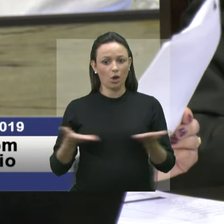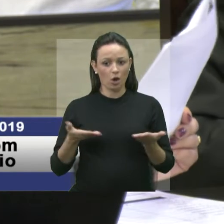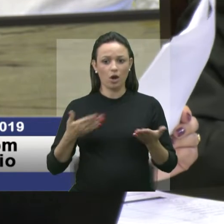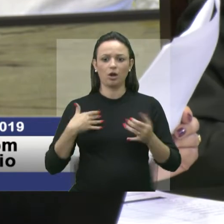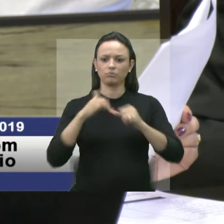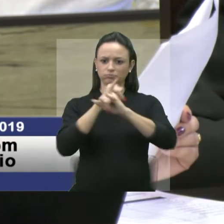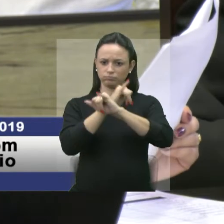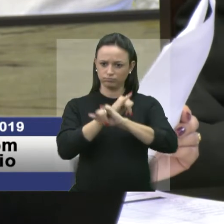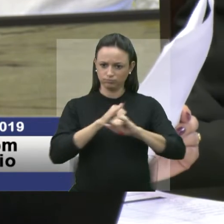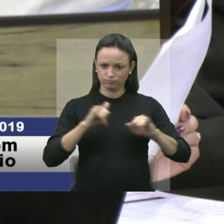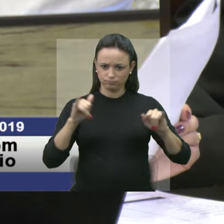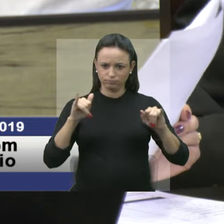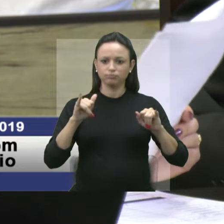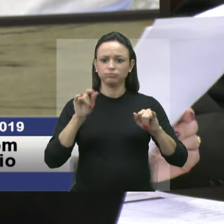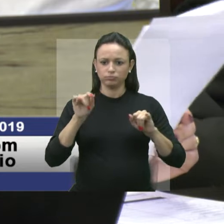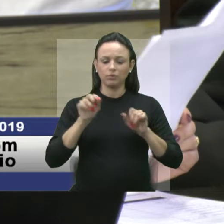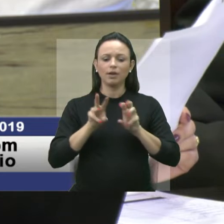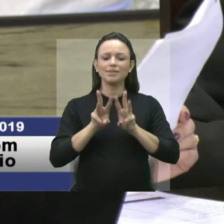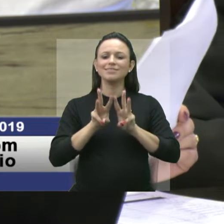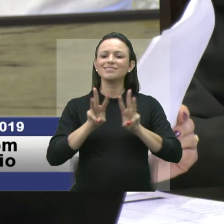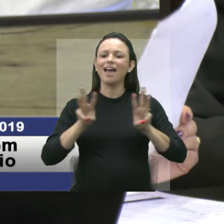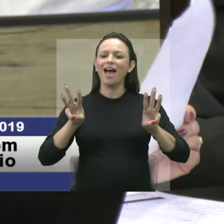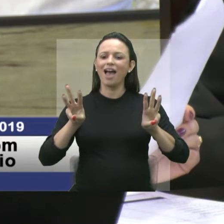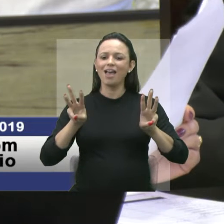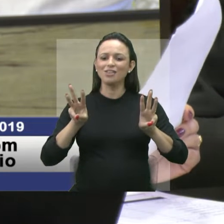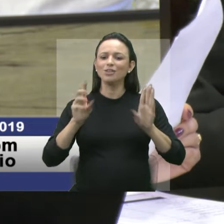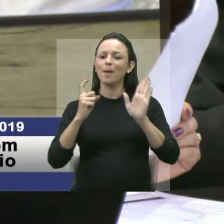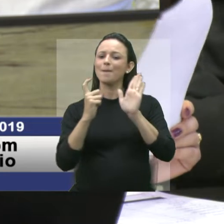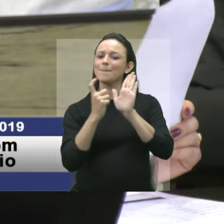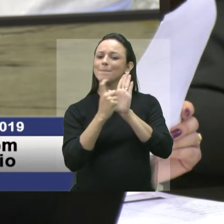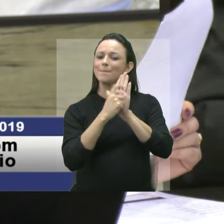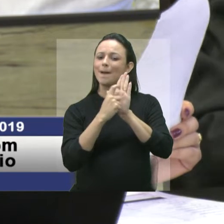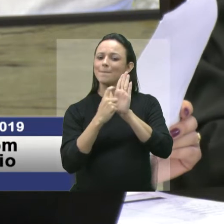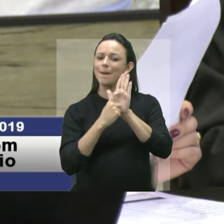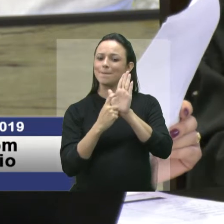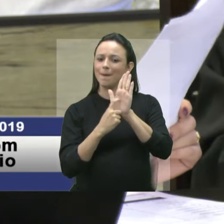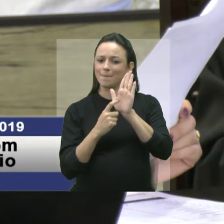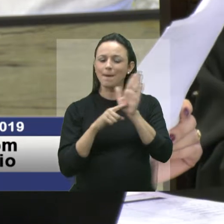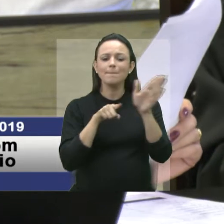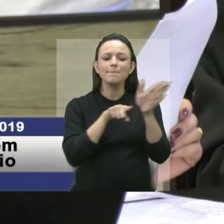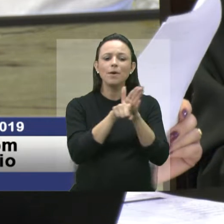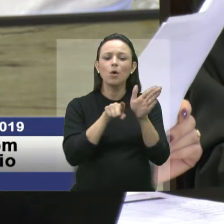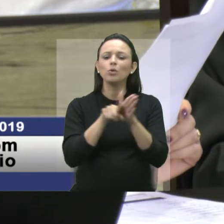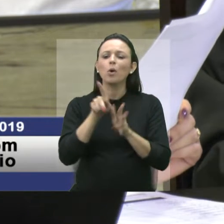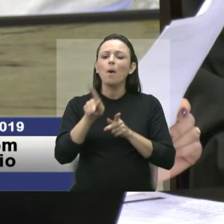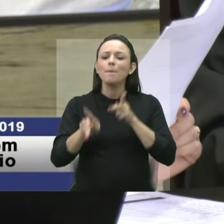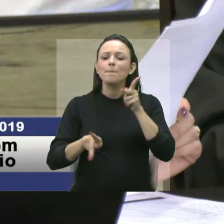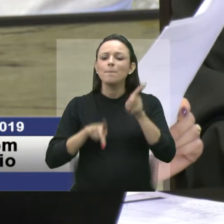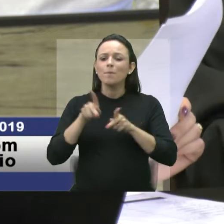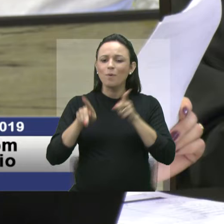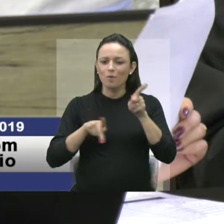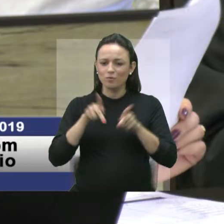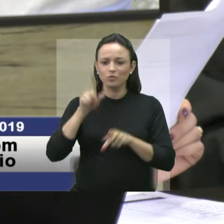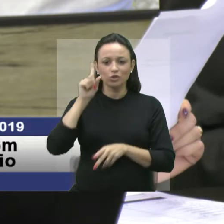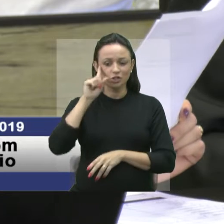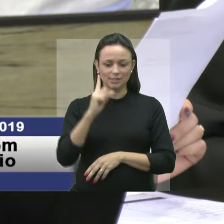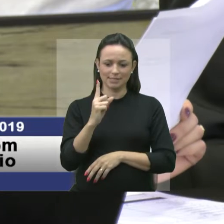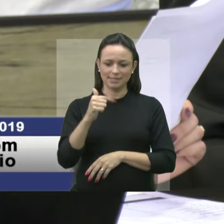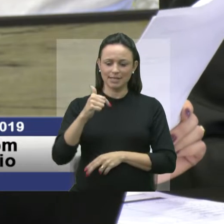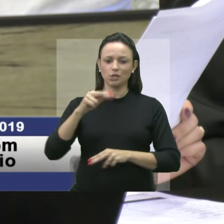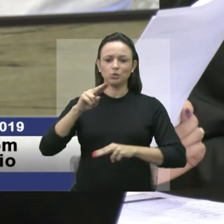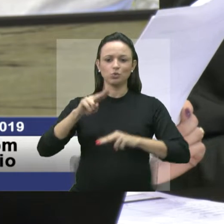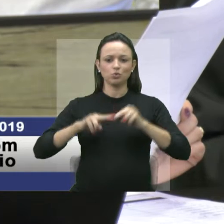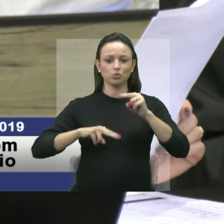que a consulta pública ao projeto de lei ficou disponível no site da Câmara Municipal entre os dias 17 de junho